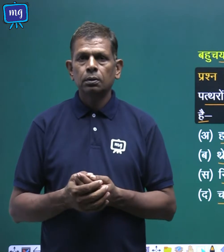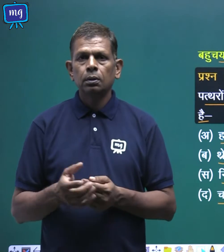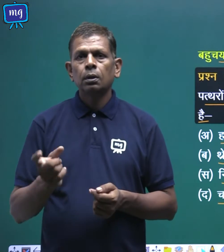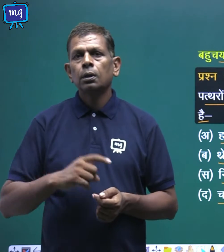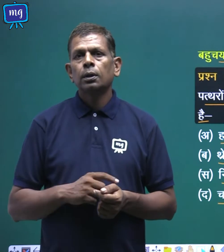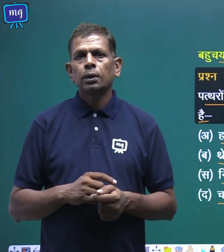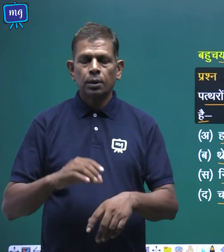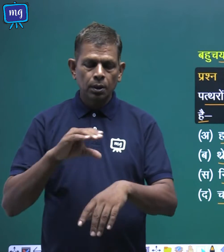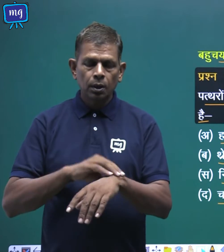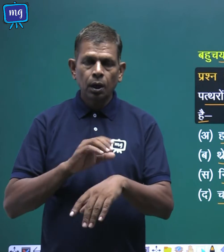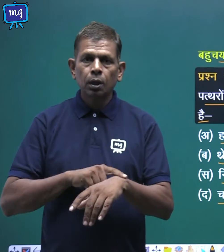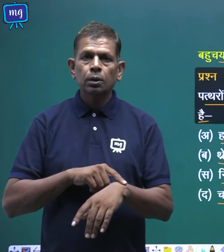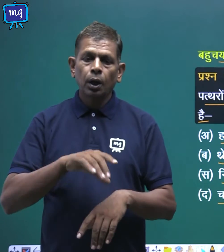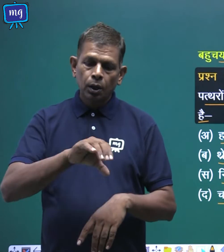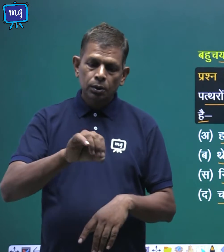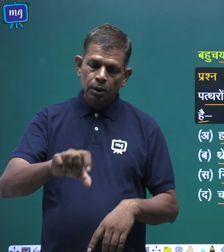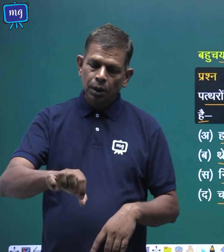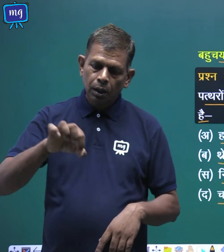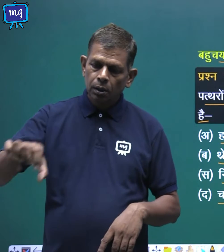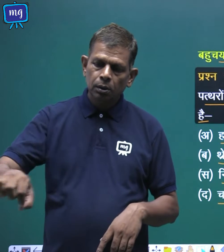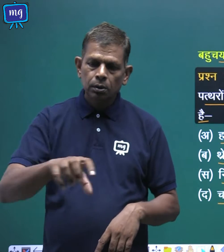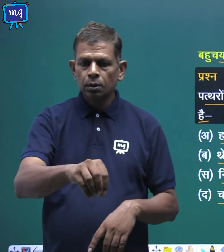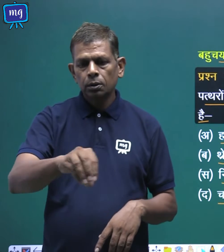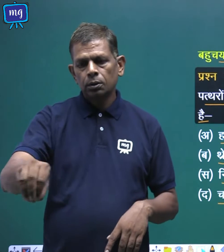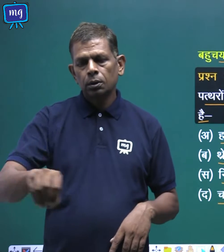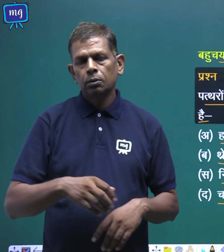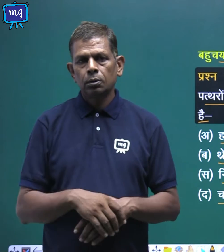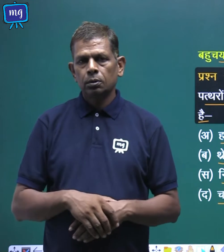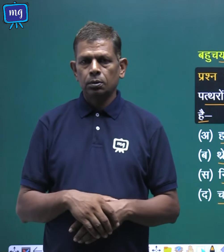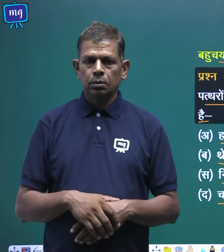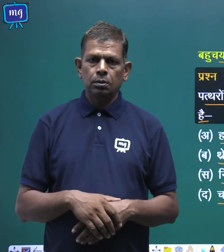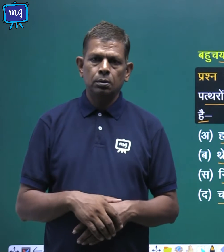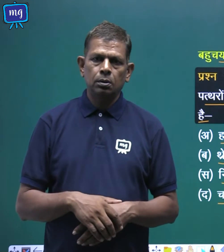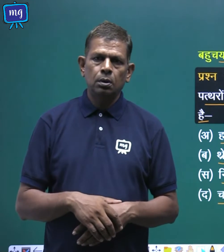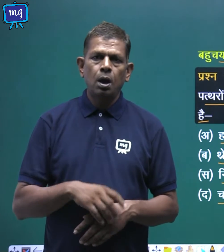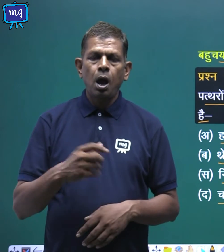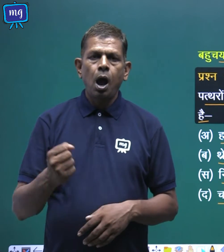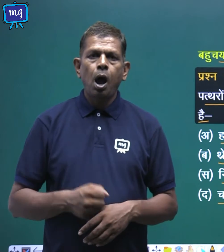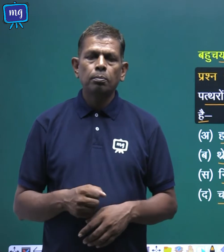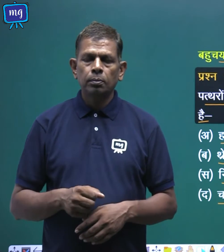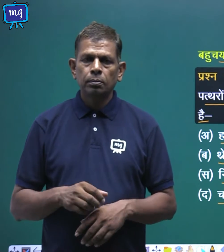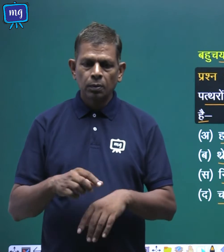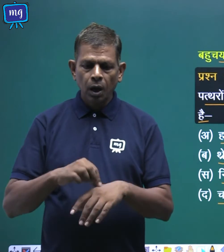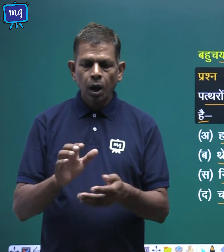कि हस्तचयन द्वारा यानी हाथों से हम अनाज से